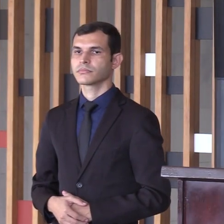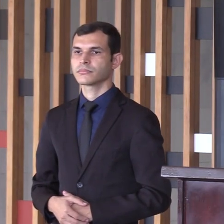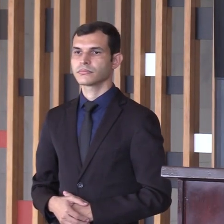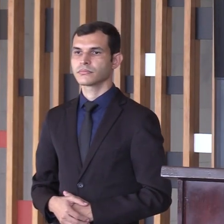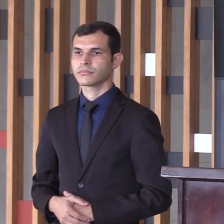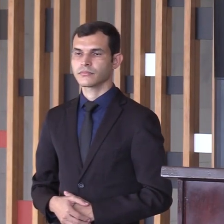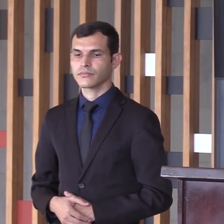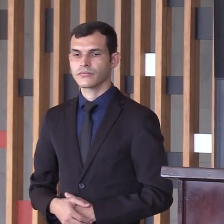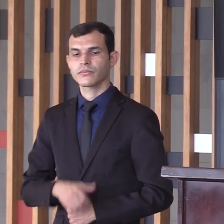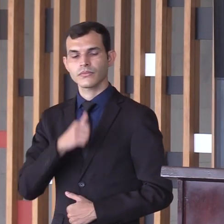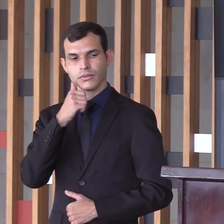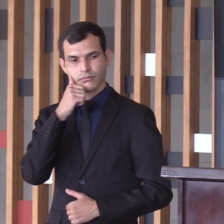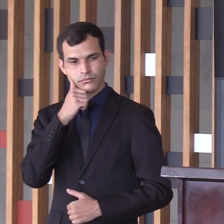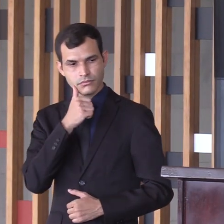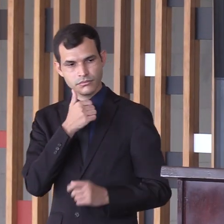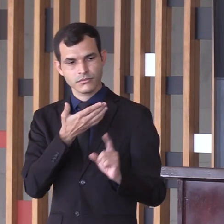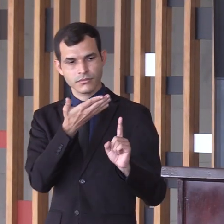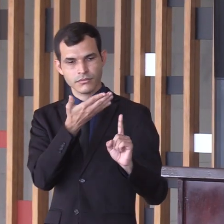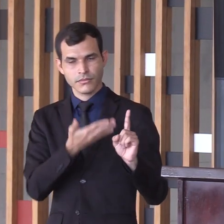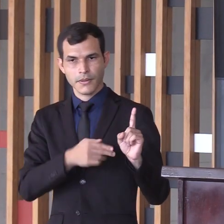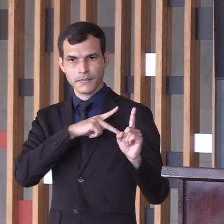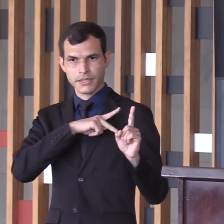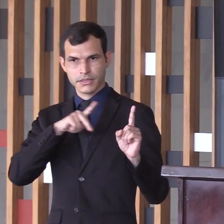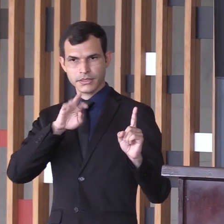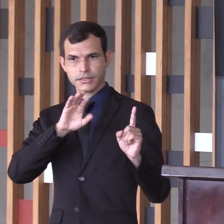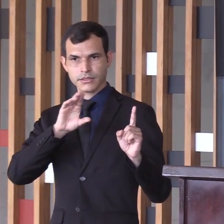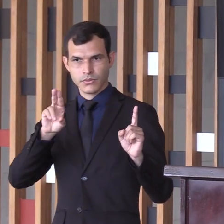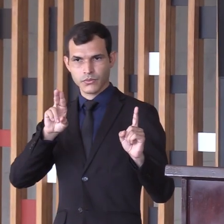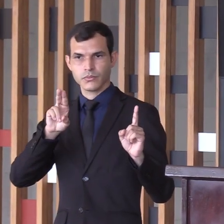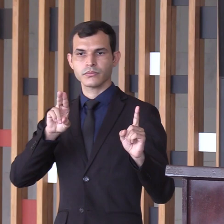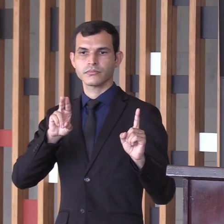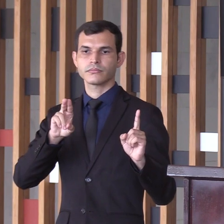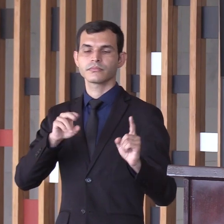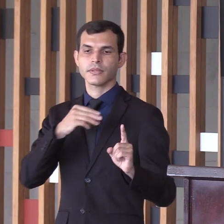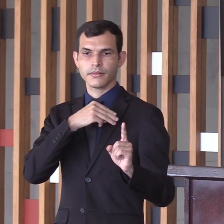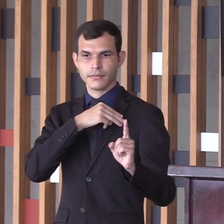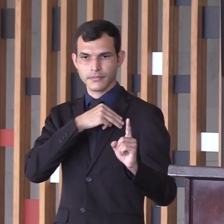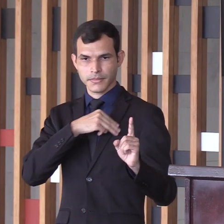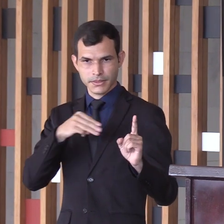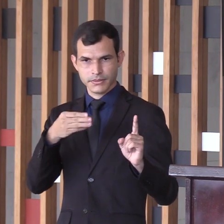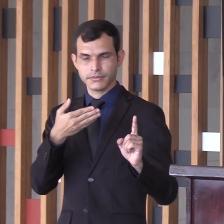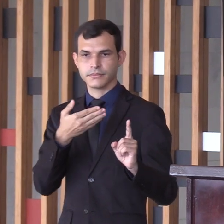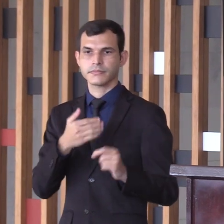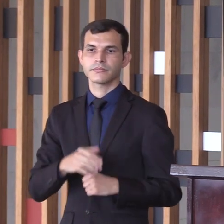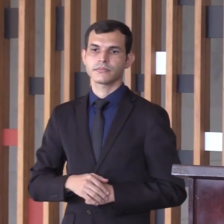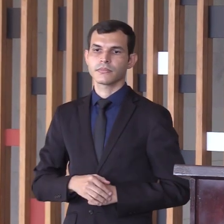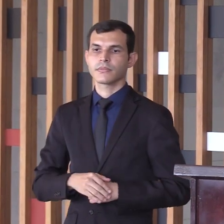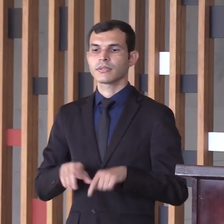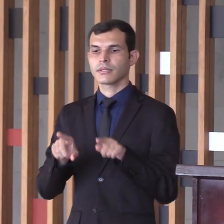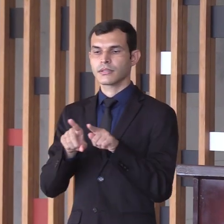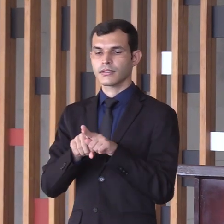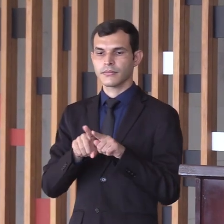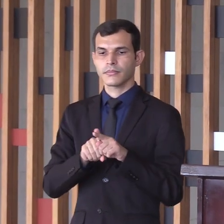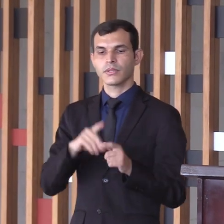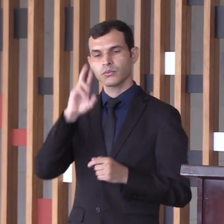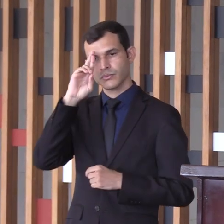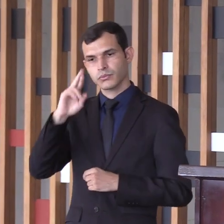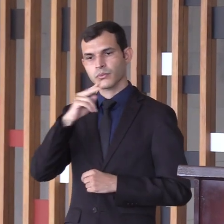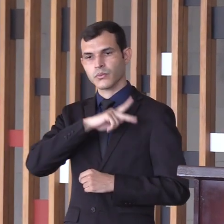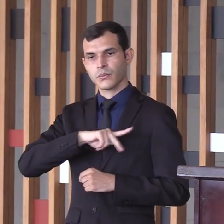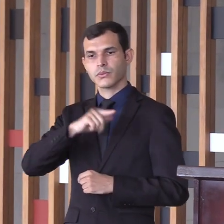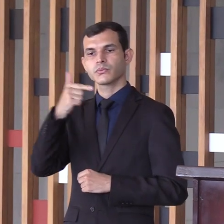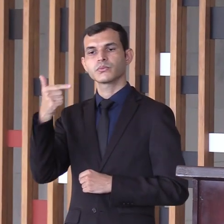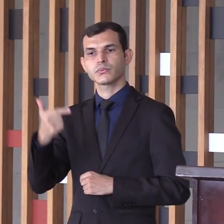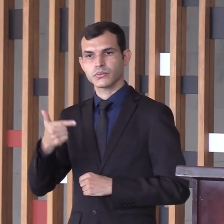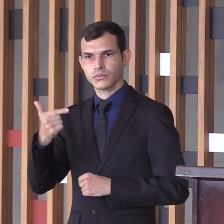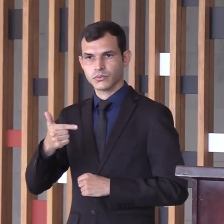Senhora Presidente do Tribunal de Contas da União, ministra Ana Reis, senhor vice-presidente do Tribunal de Contas da União, ministro Bruno